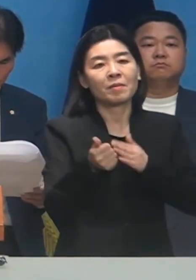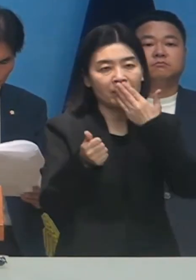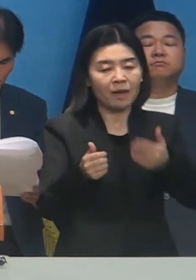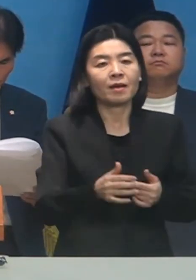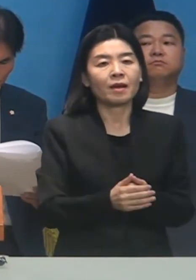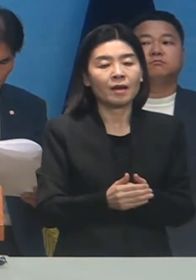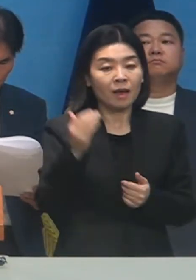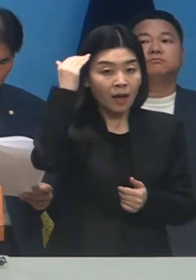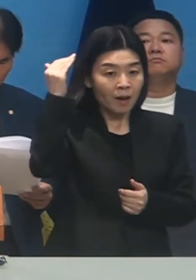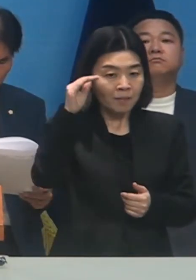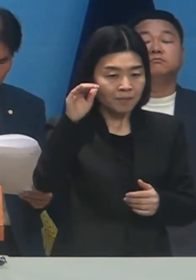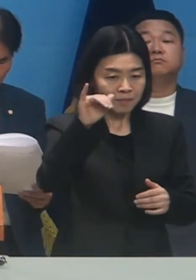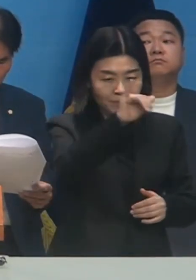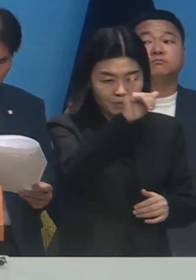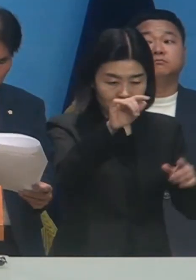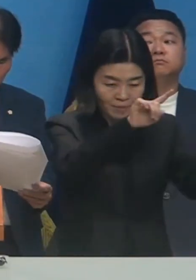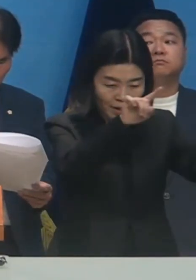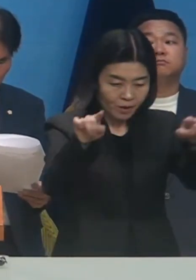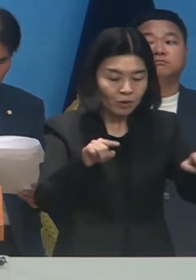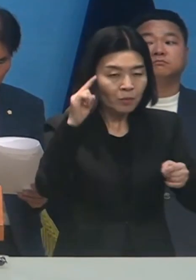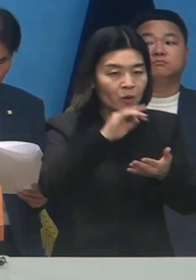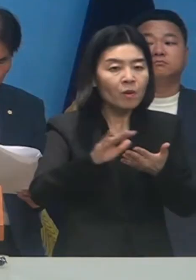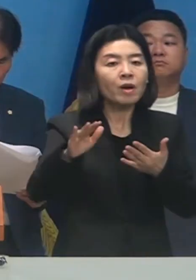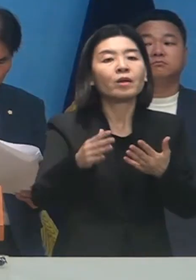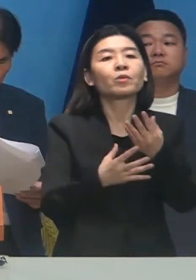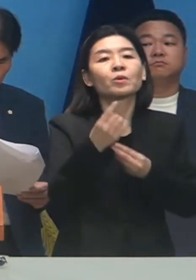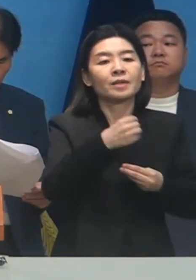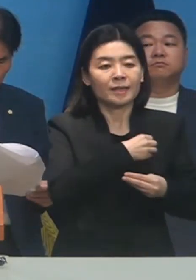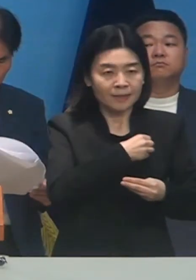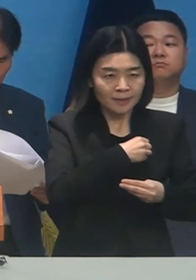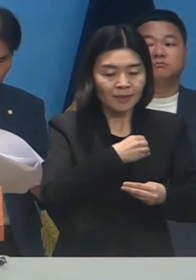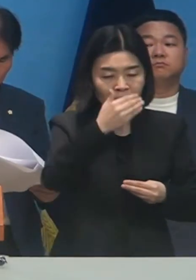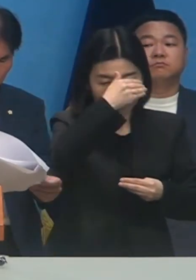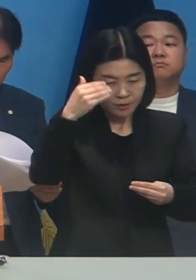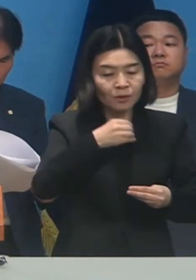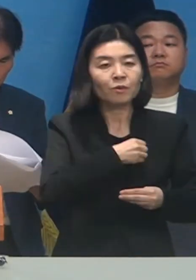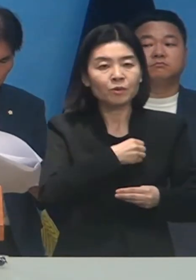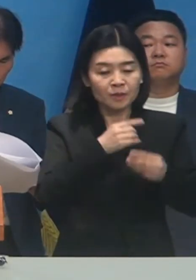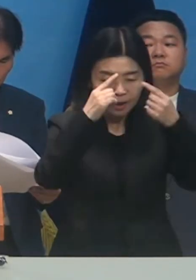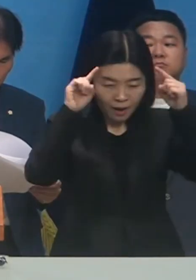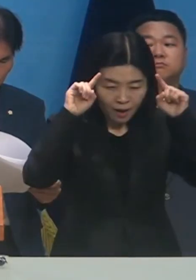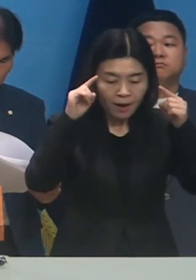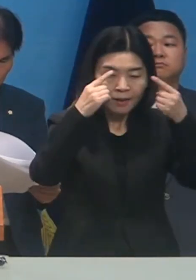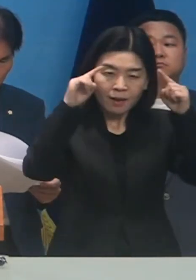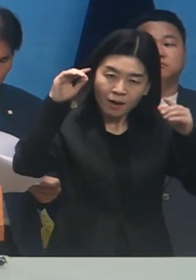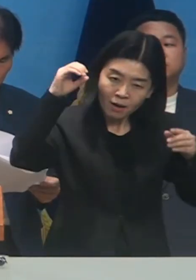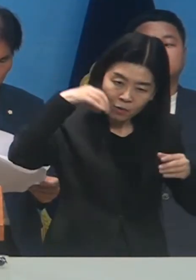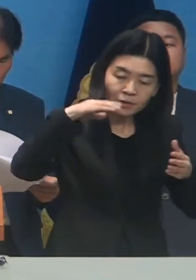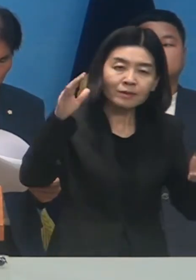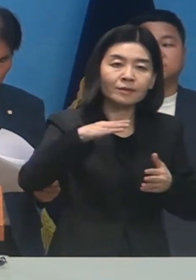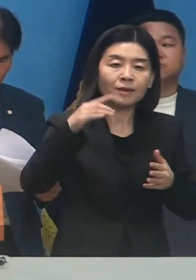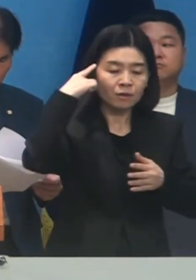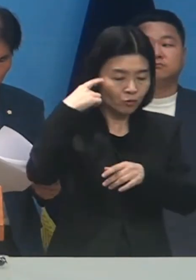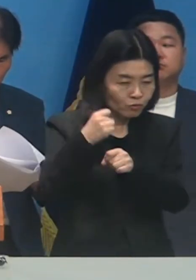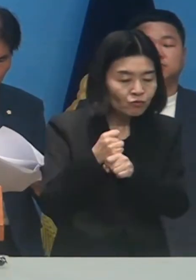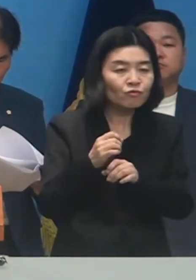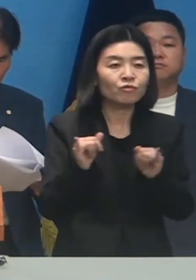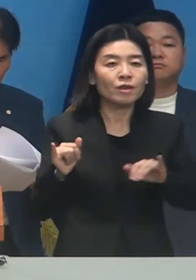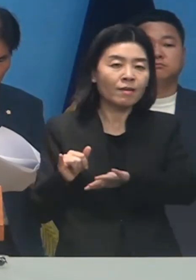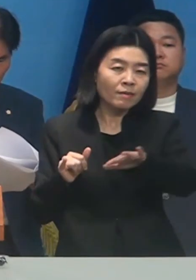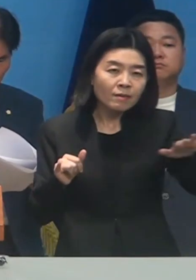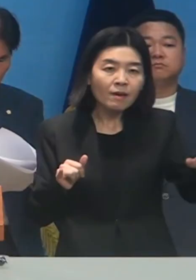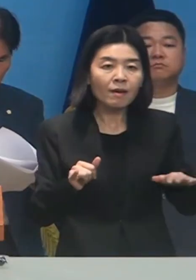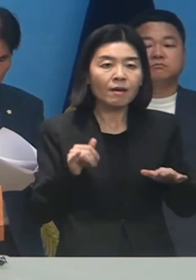그렇기에 한반도 평화통일 관련 단체 청년 회원들과 대학생 및 대학원생 청년 연구자들은